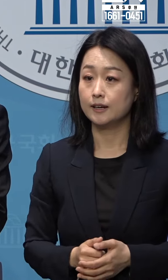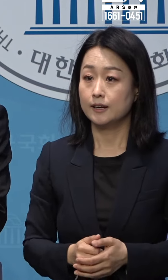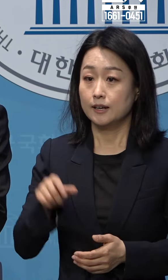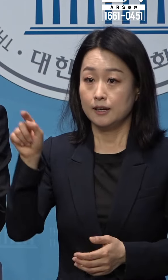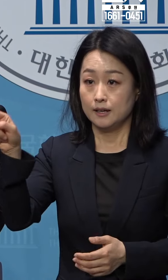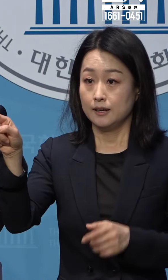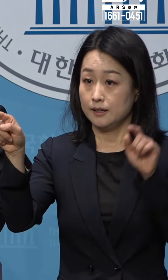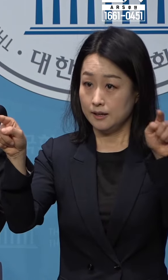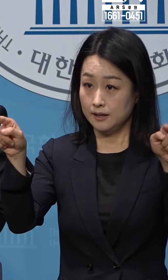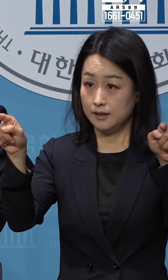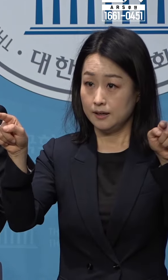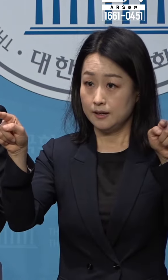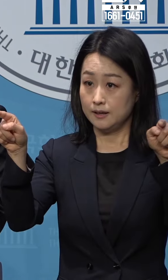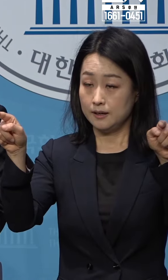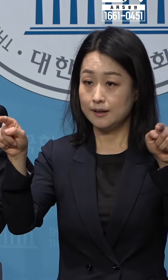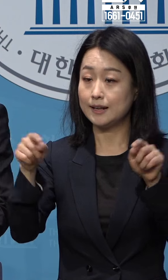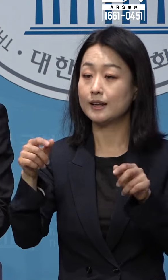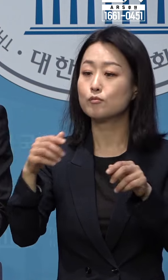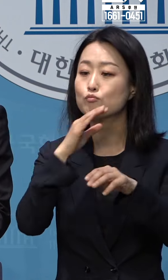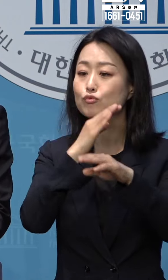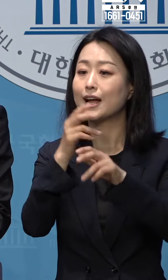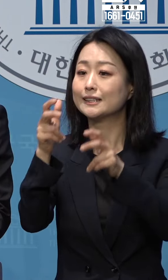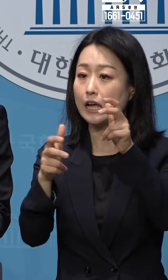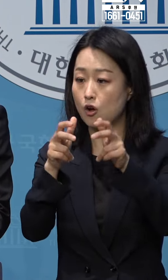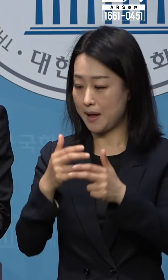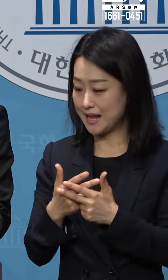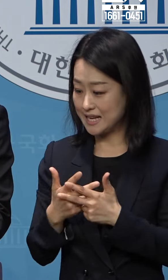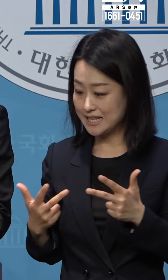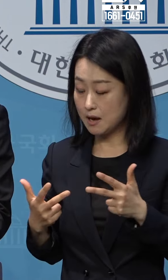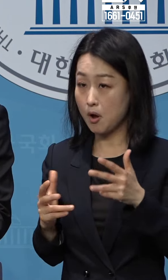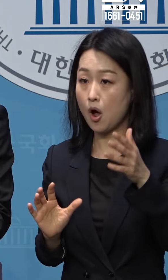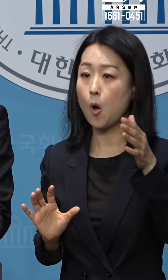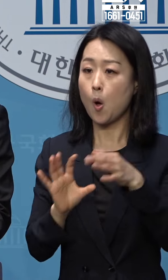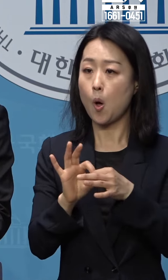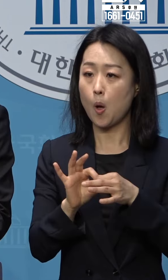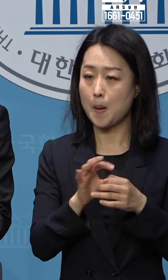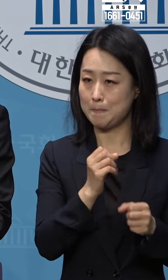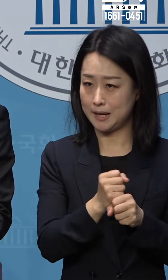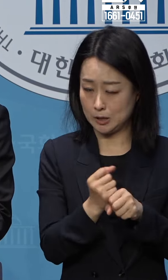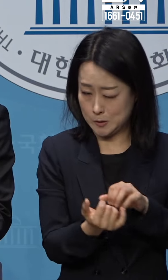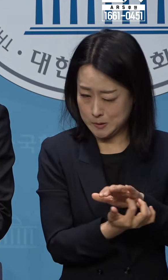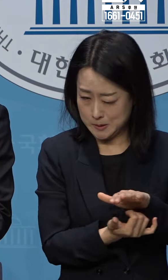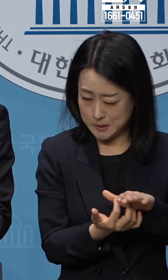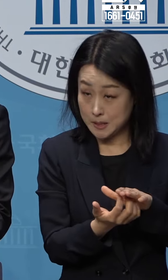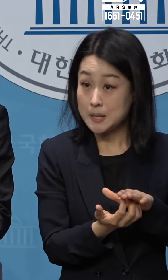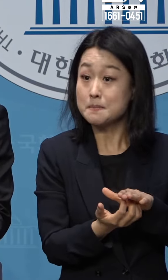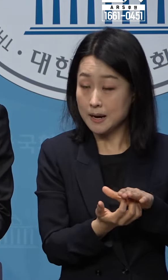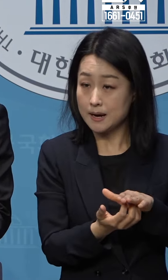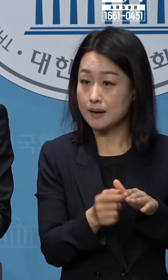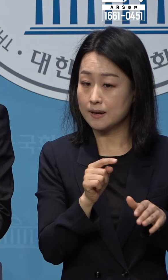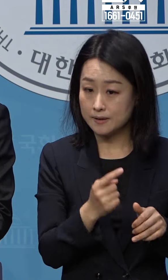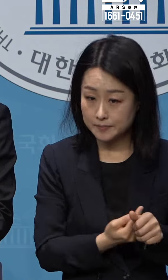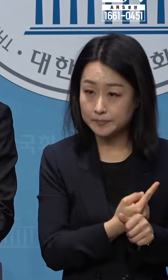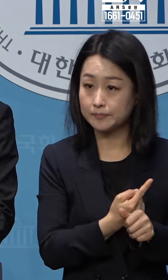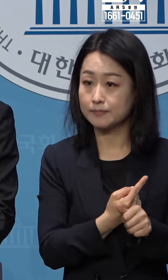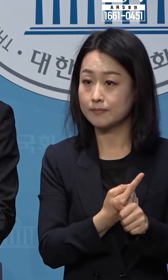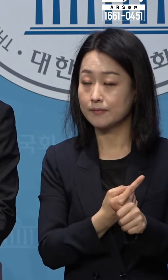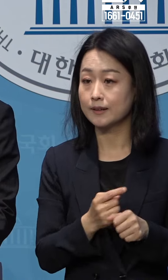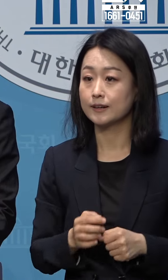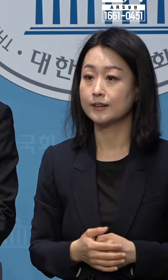조선 아태위간에 있었던 대북 사업에 이재명을 얼거 매웠고 그 사건 조작에 구역 및 양영